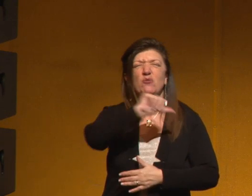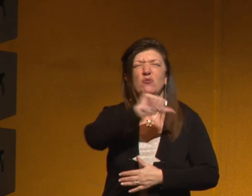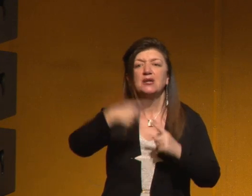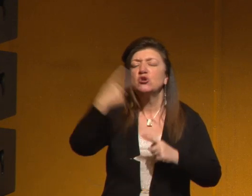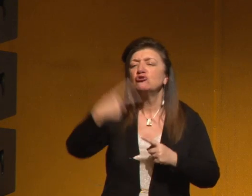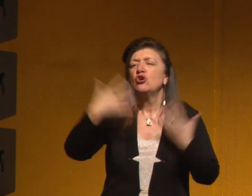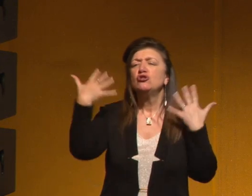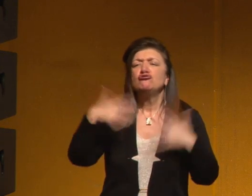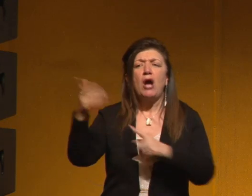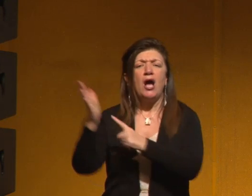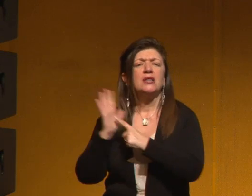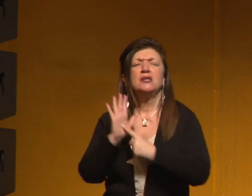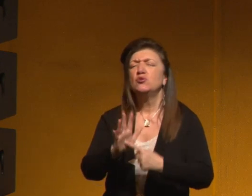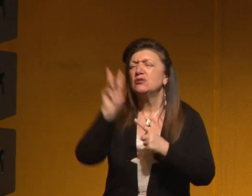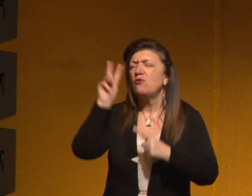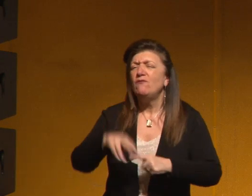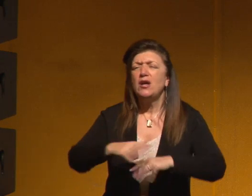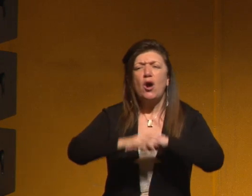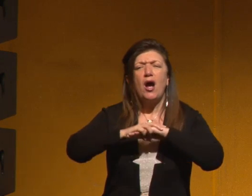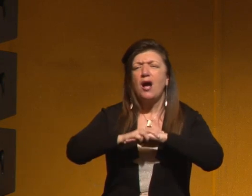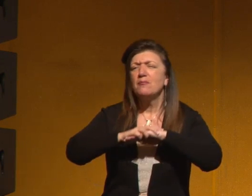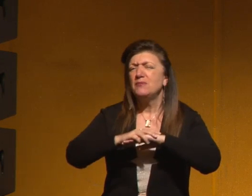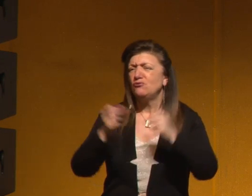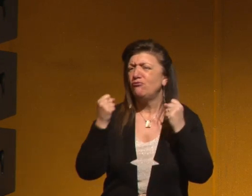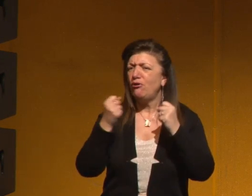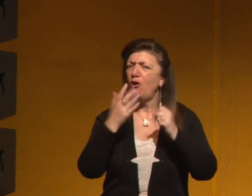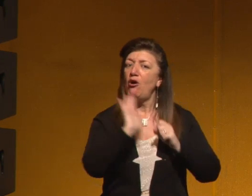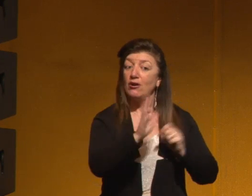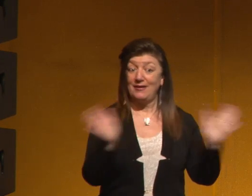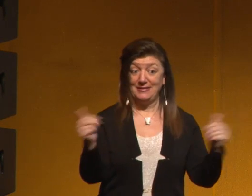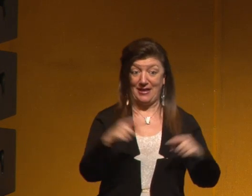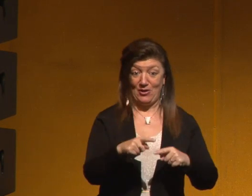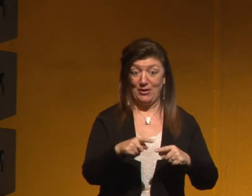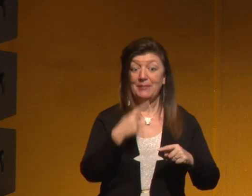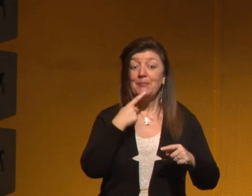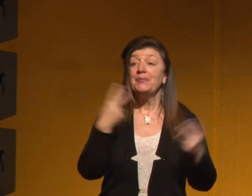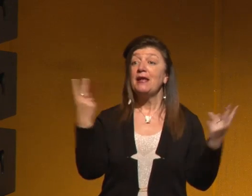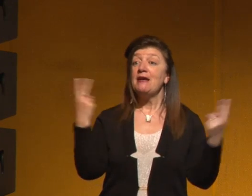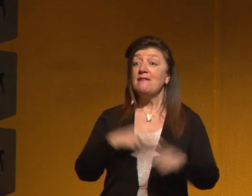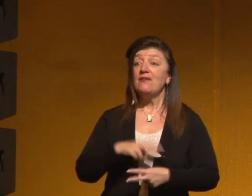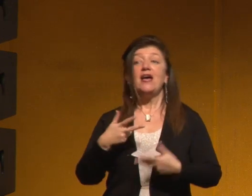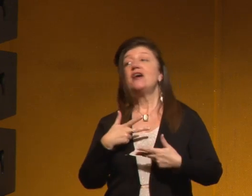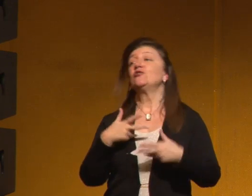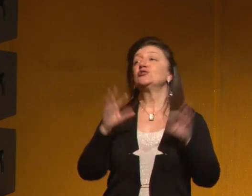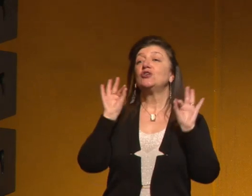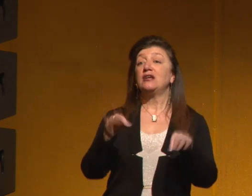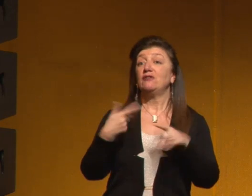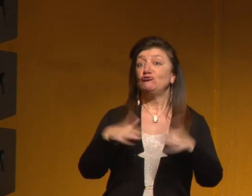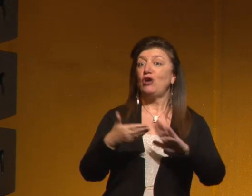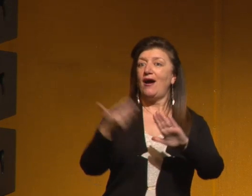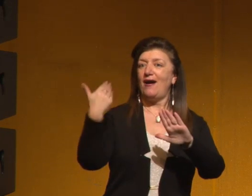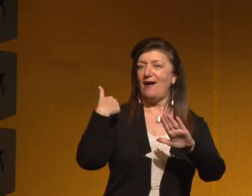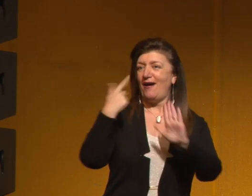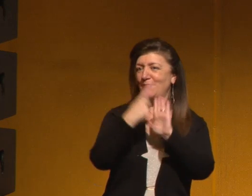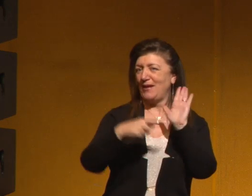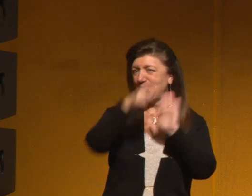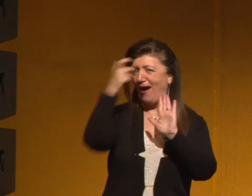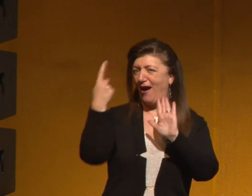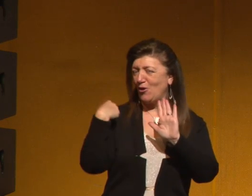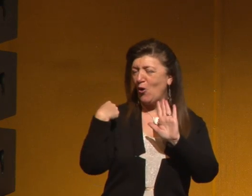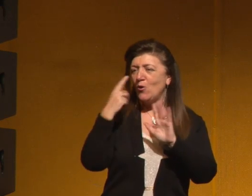grandissimi amici del salone sono venuti ad agosto a incontrarci hanno